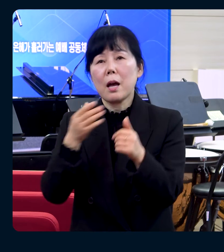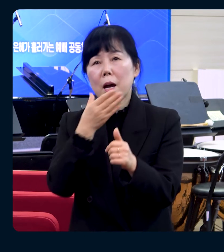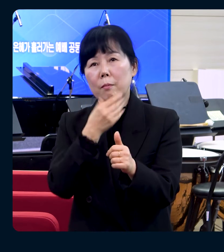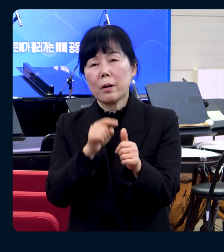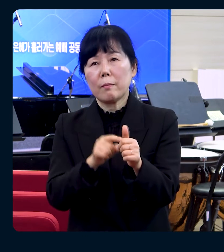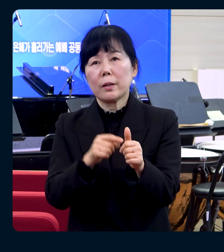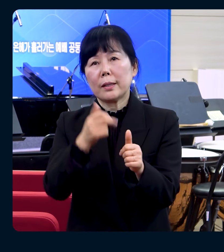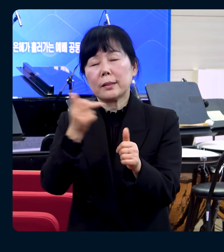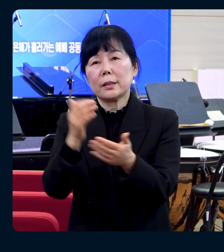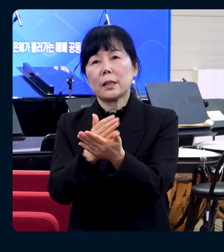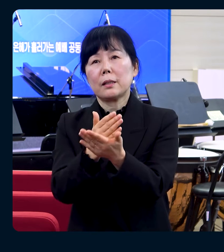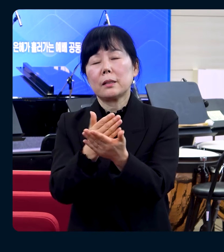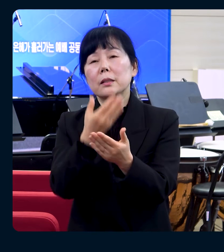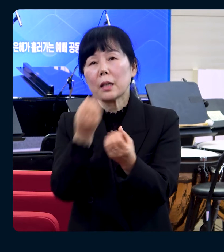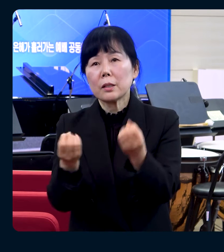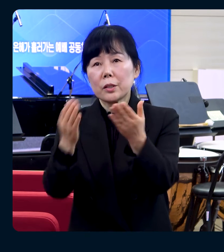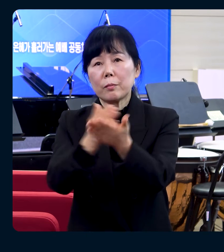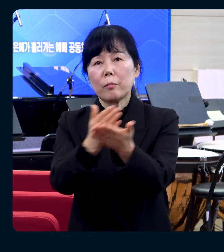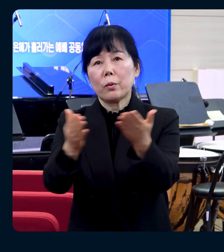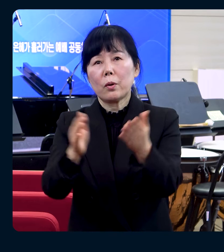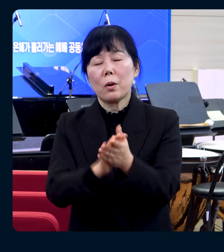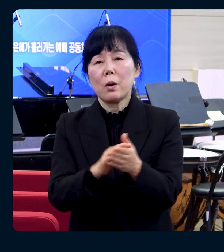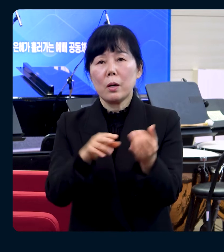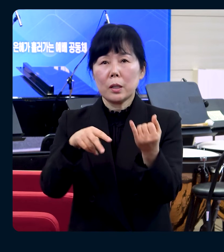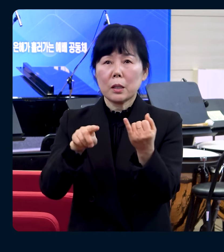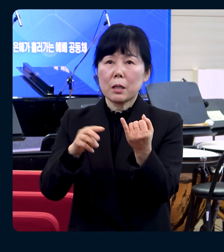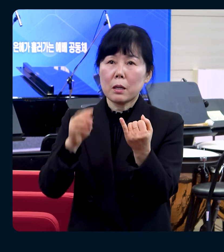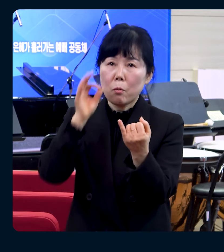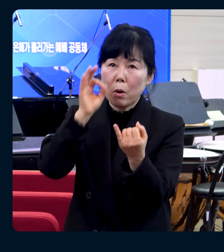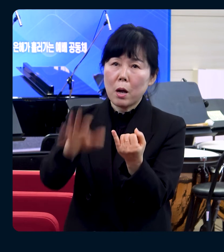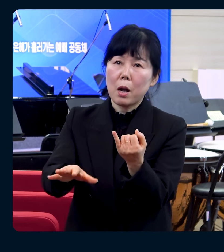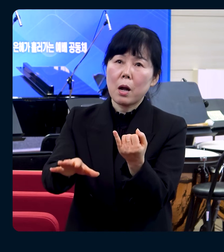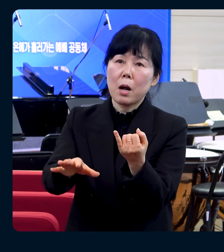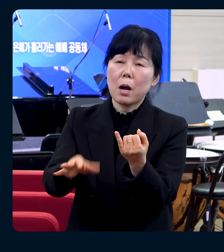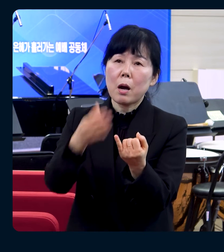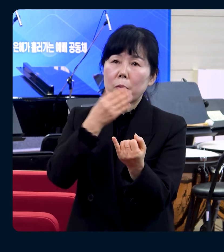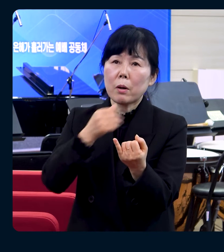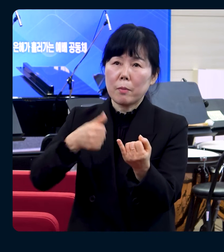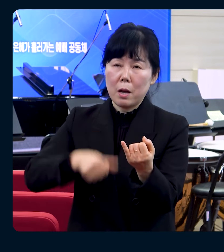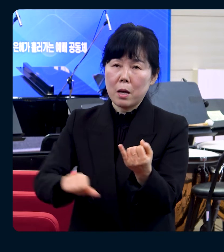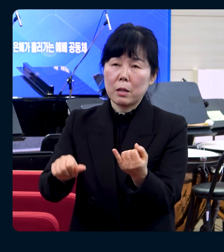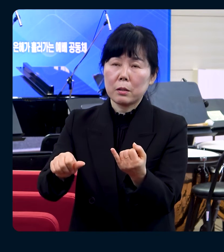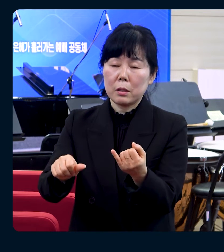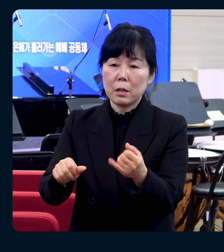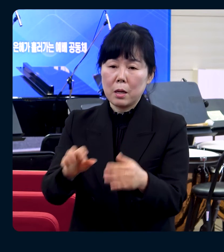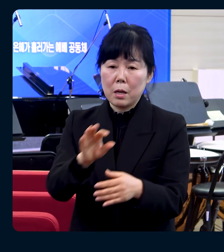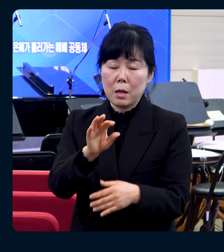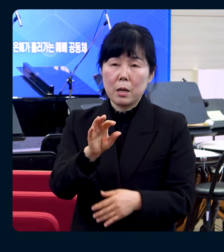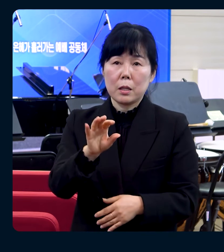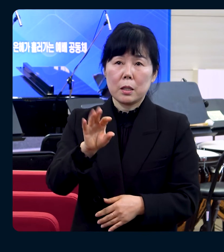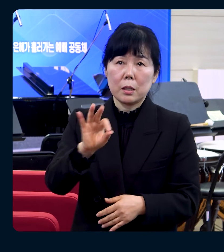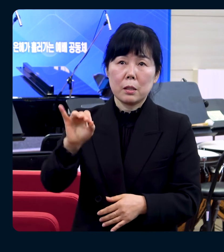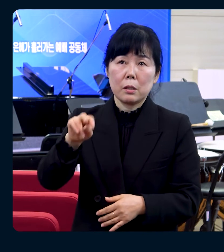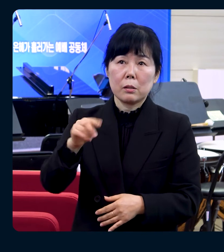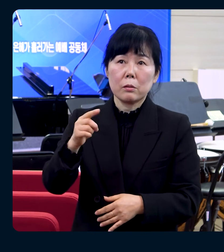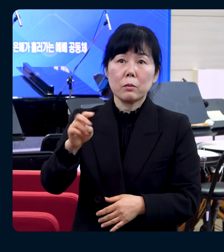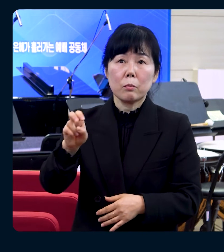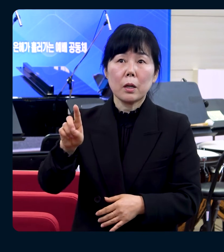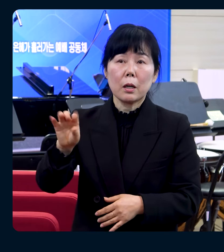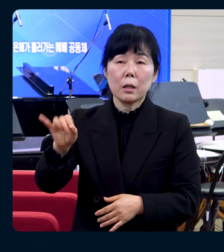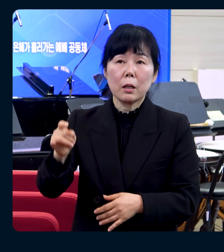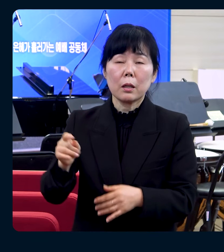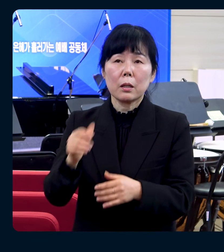아브라함이 큰 잔치를 베풀었더라. 사라가 본즉 아브라함의 아들 애굽 여인 하갈의 아들이 이삭을